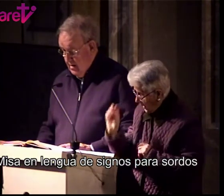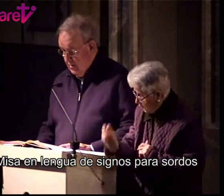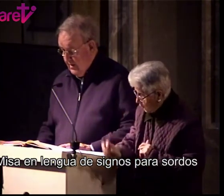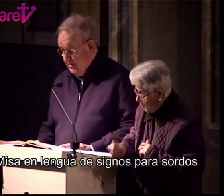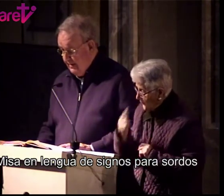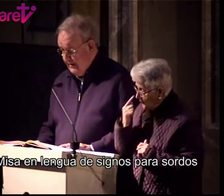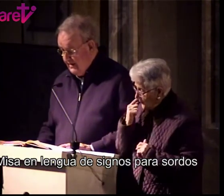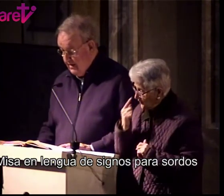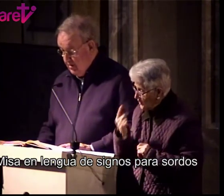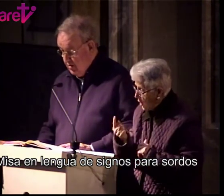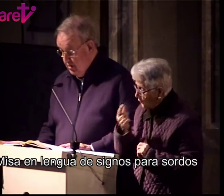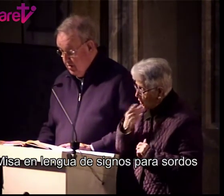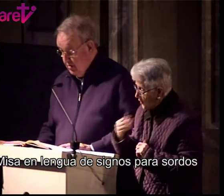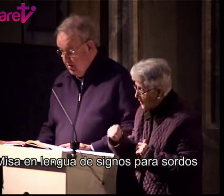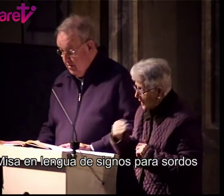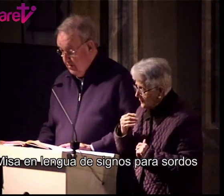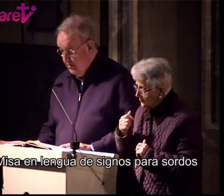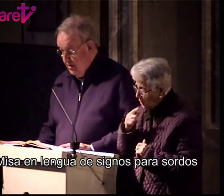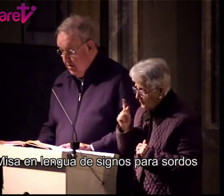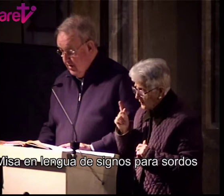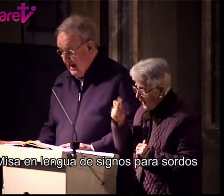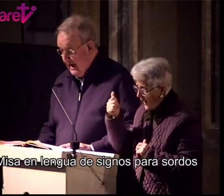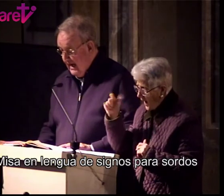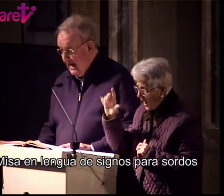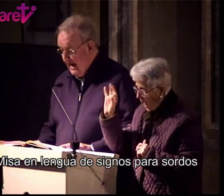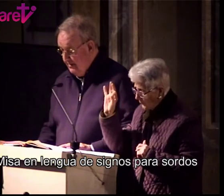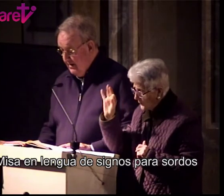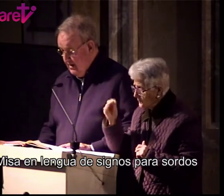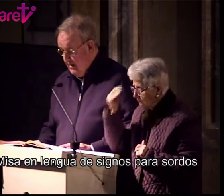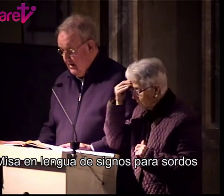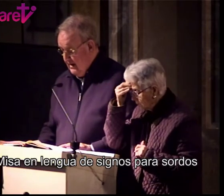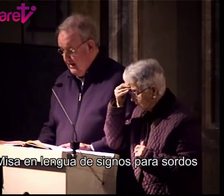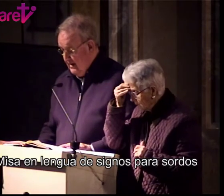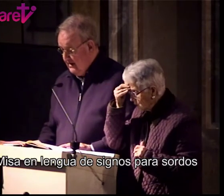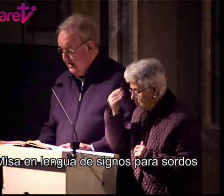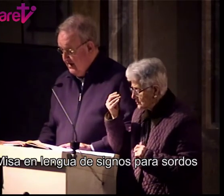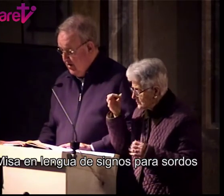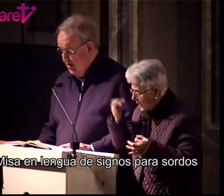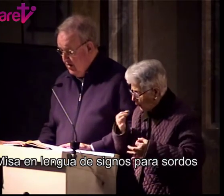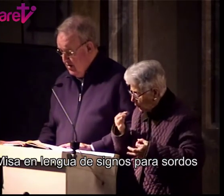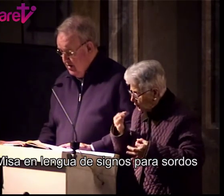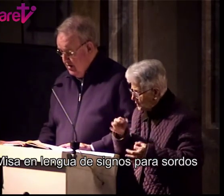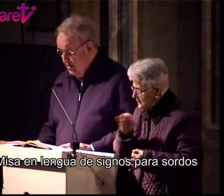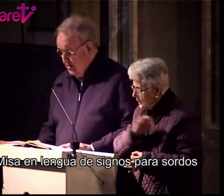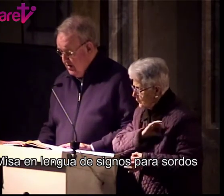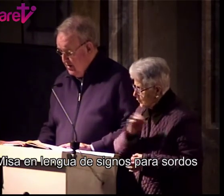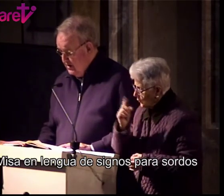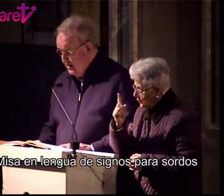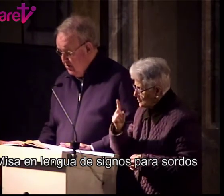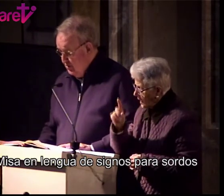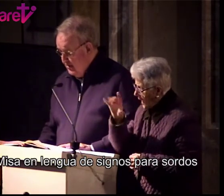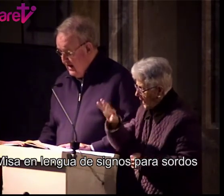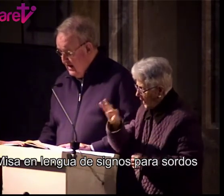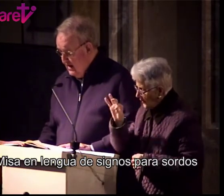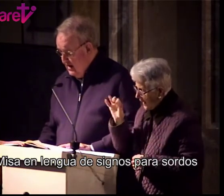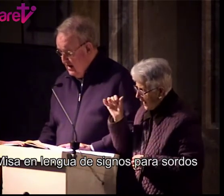Cuando se presentó, vio a Eliab y se dijo: sin duda